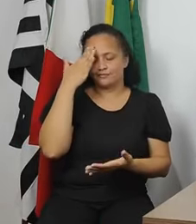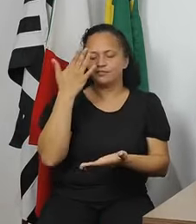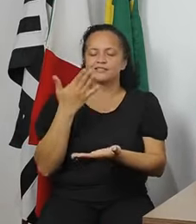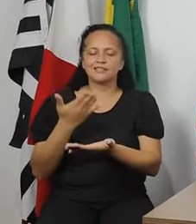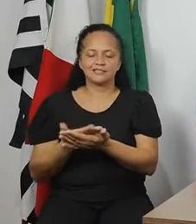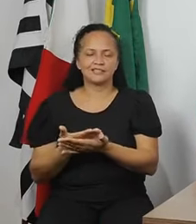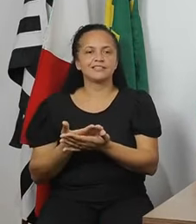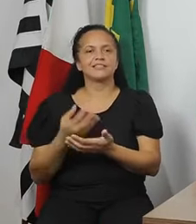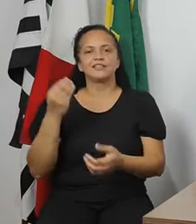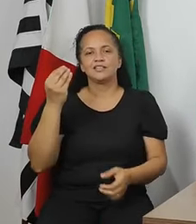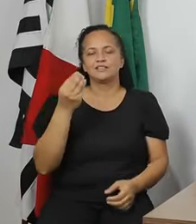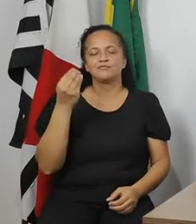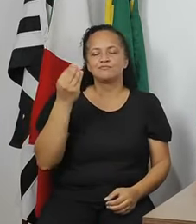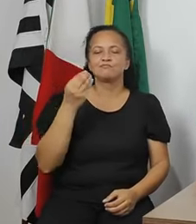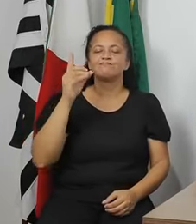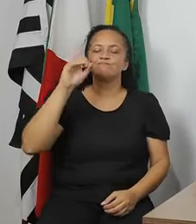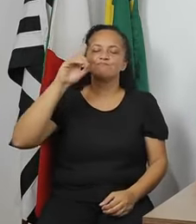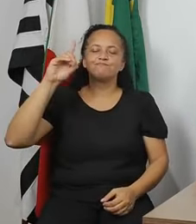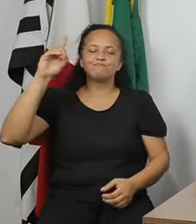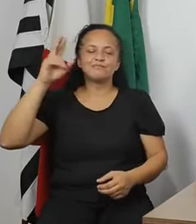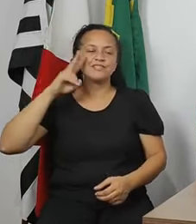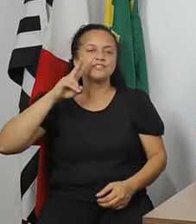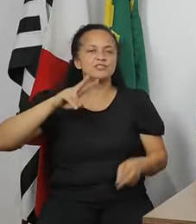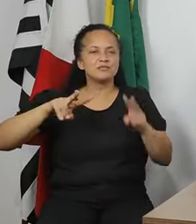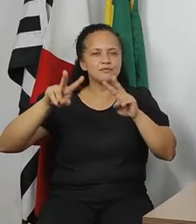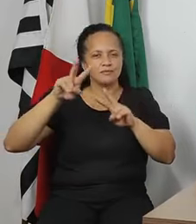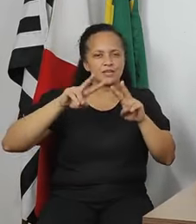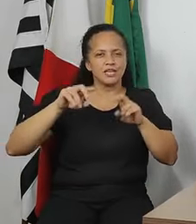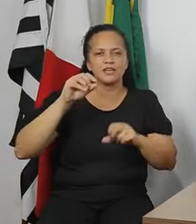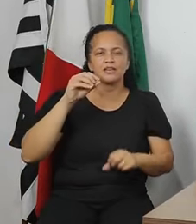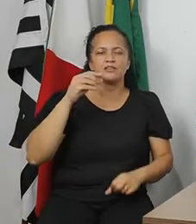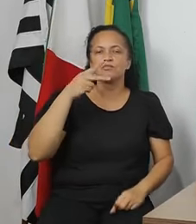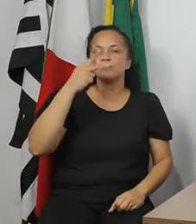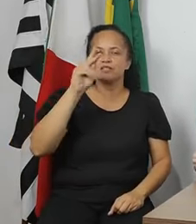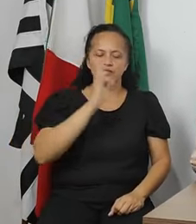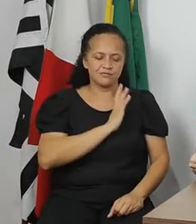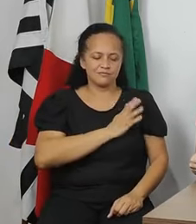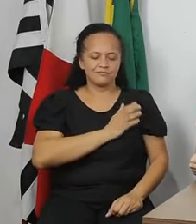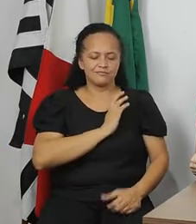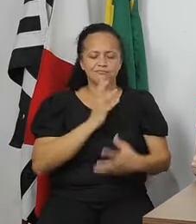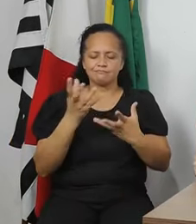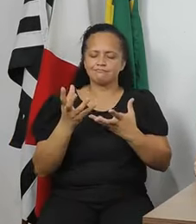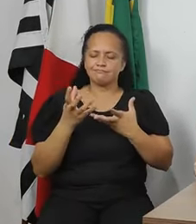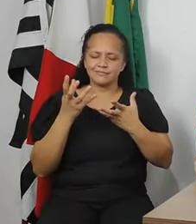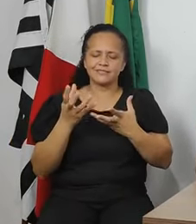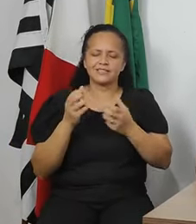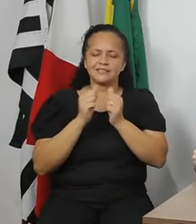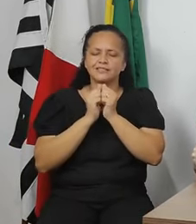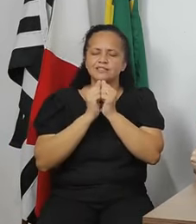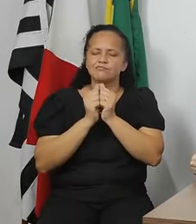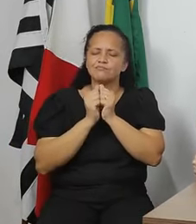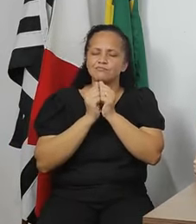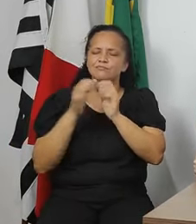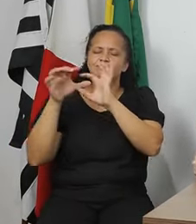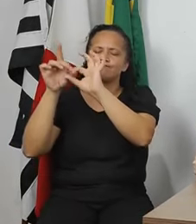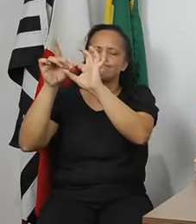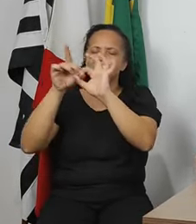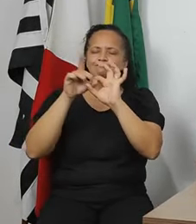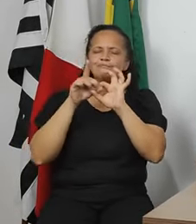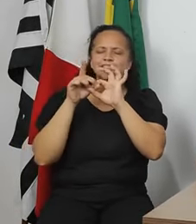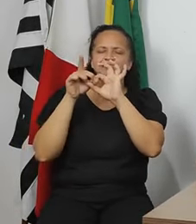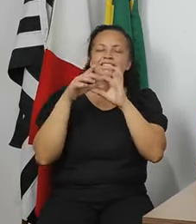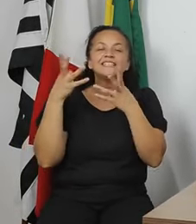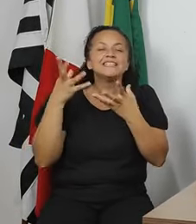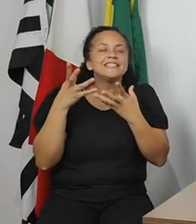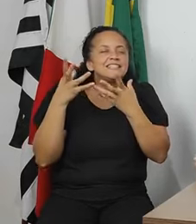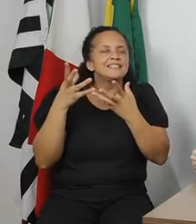vê a intenção do nosso coração. Que a intenção de dar o passo de jejuar é para a gente se aproximar dele, para a gente